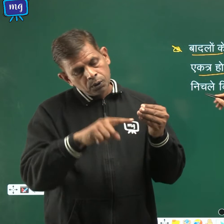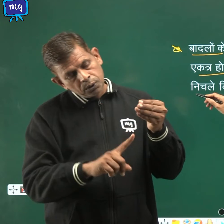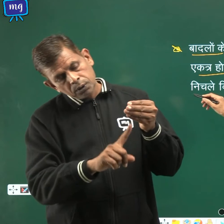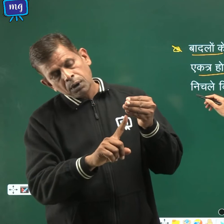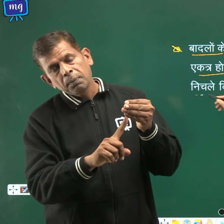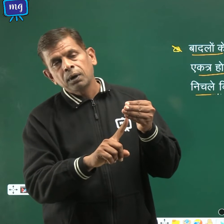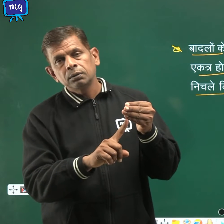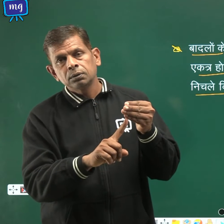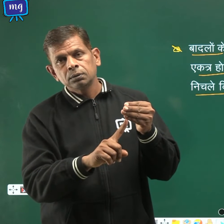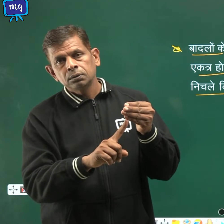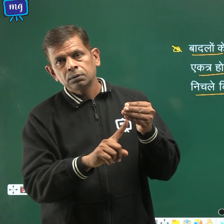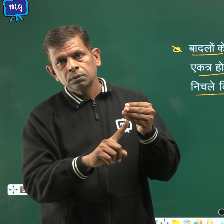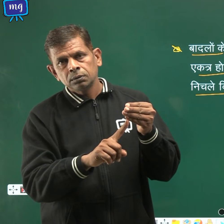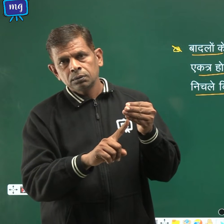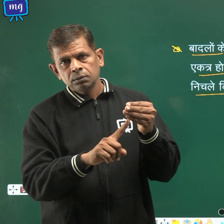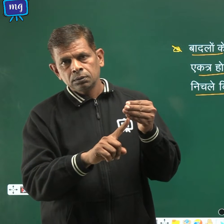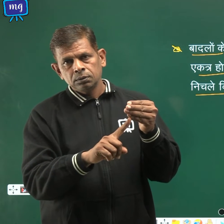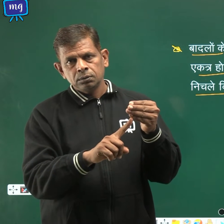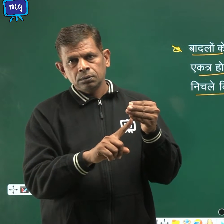निचले किनारे पर